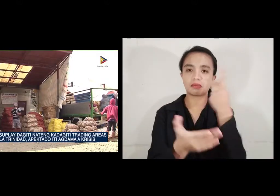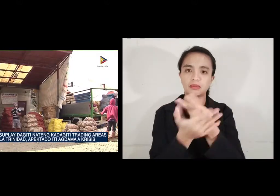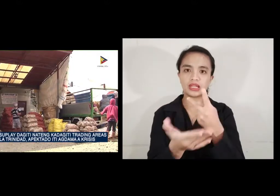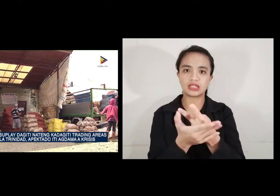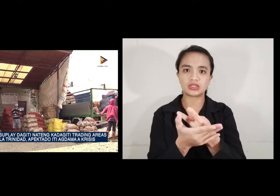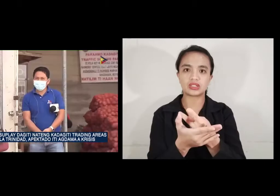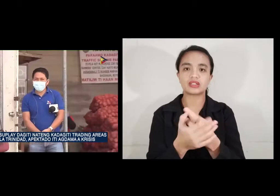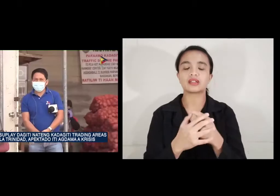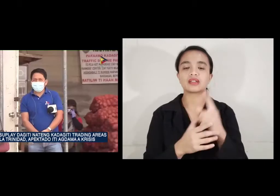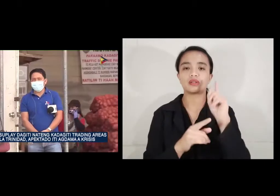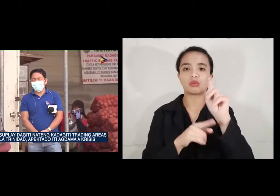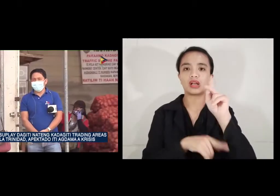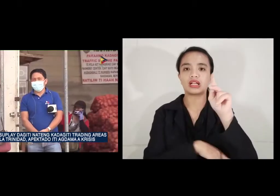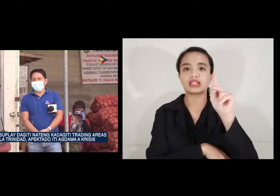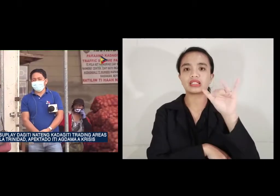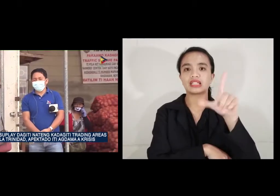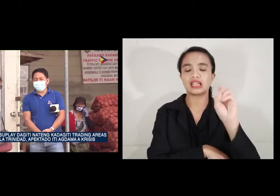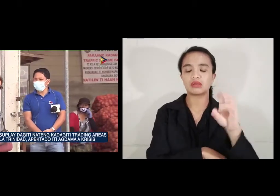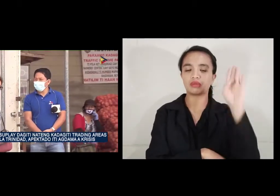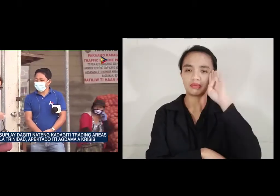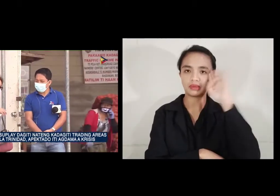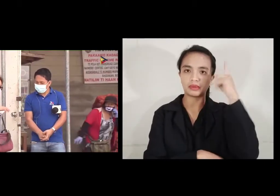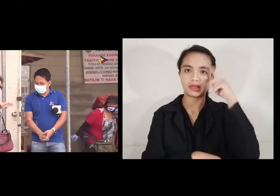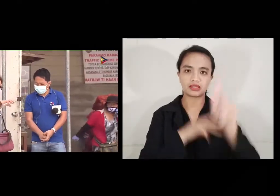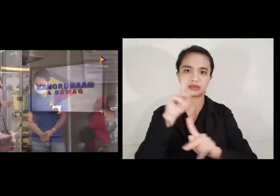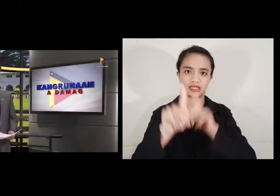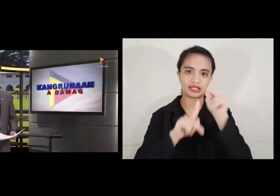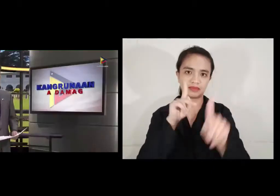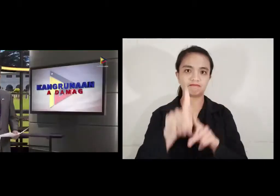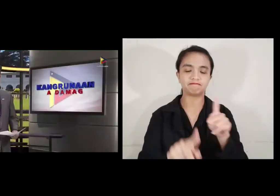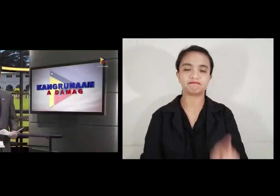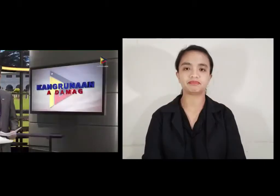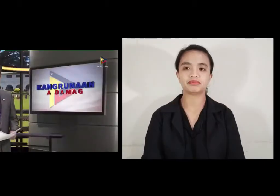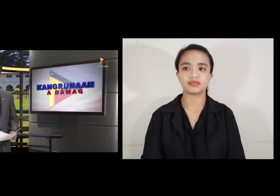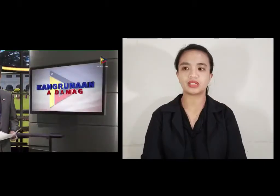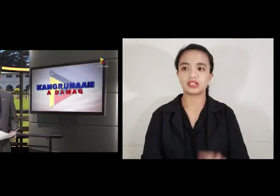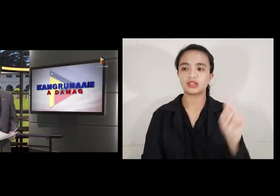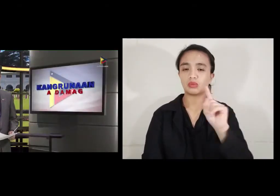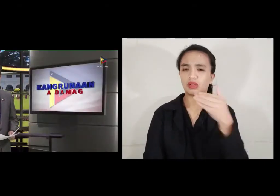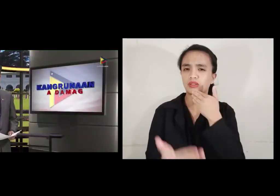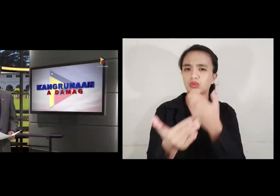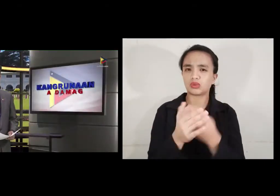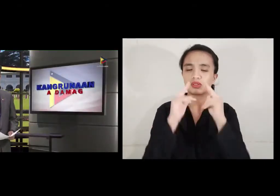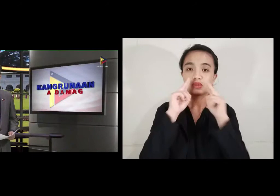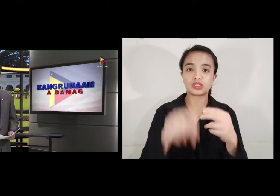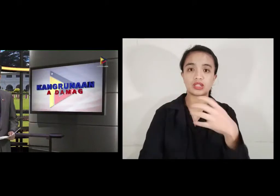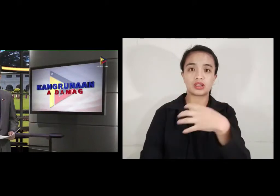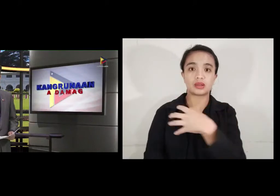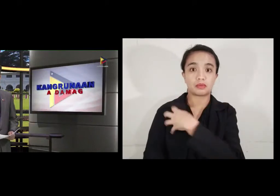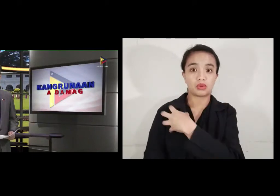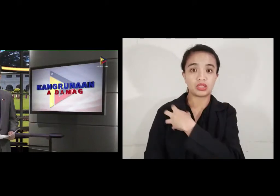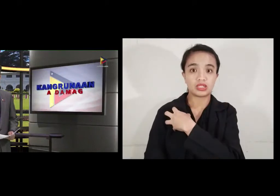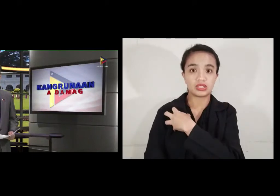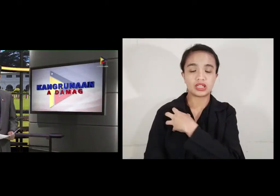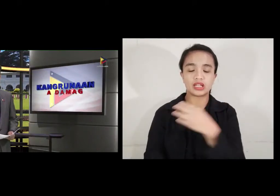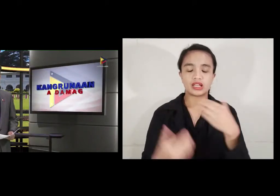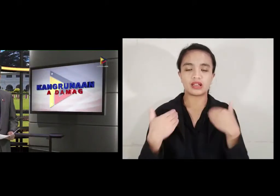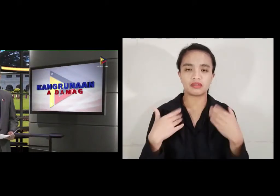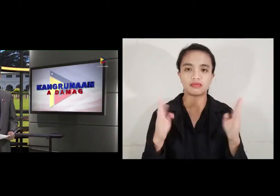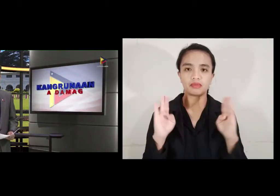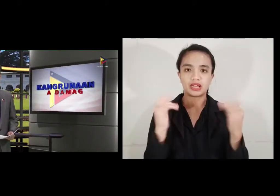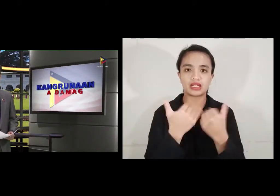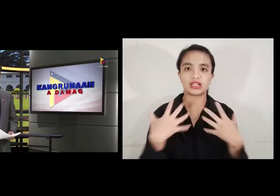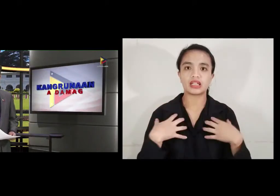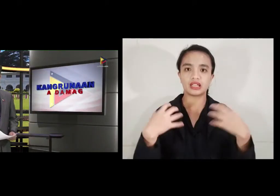pesos tunggal kilo. Breves Bulsaw para iti Pagilian. Kabayatan natin damag pulisya nadangran ti may isang barangay health